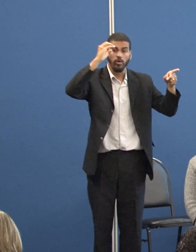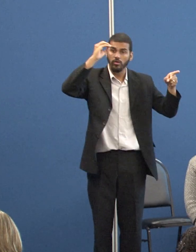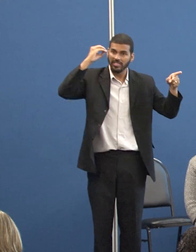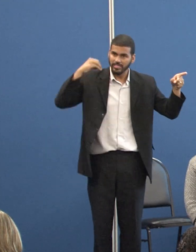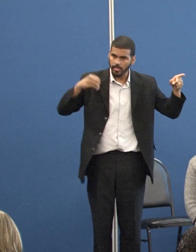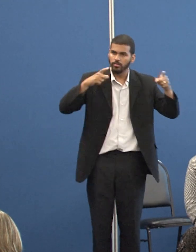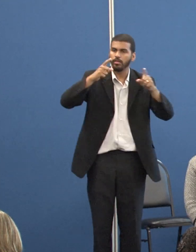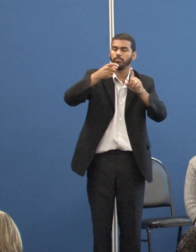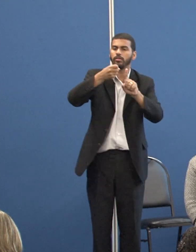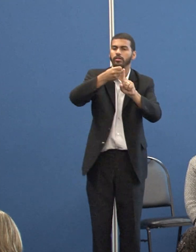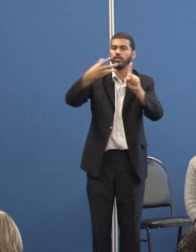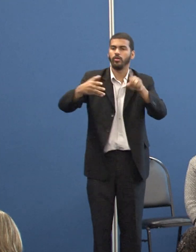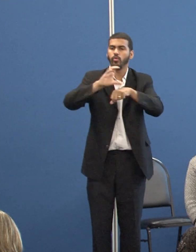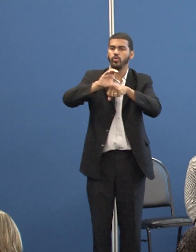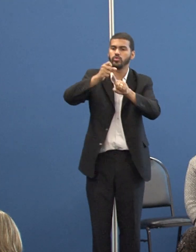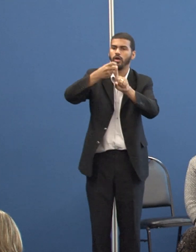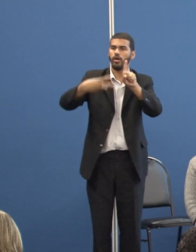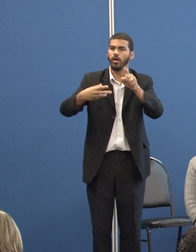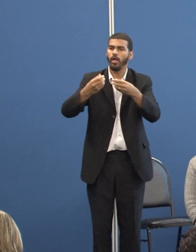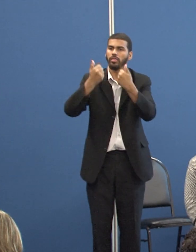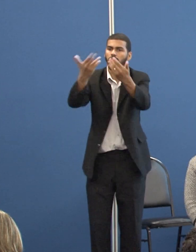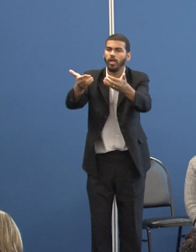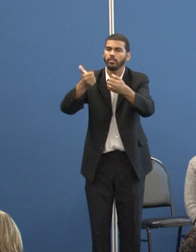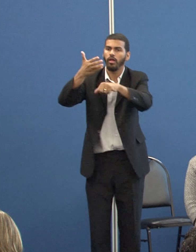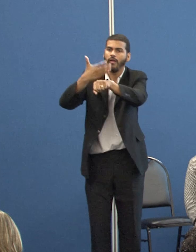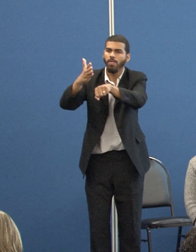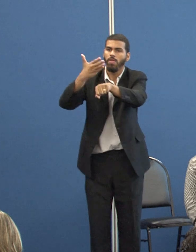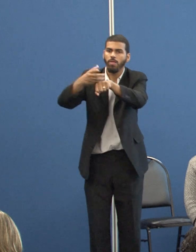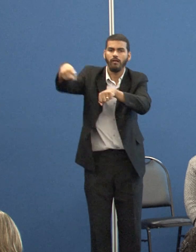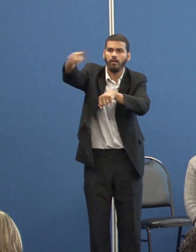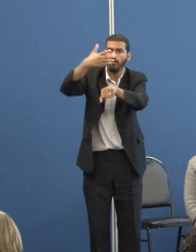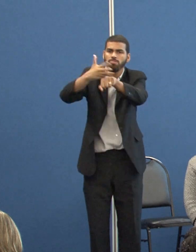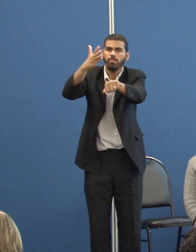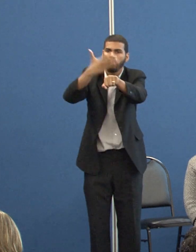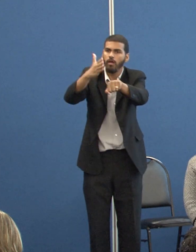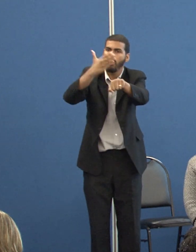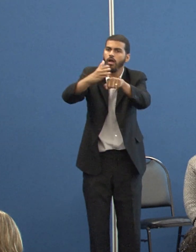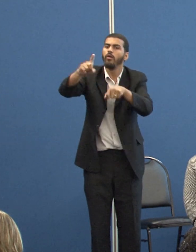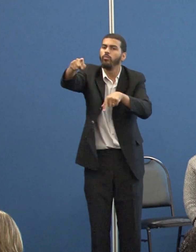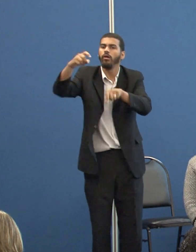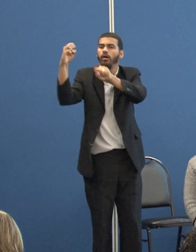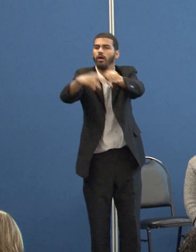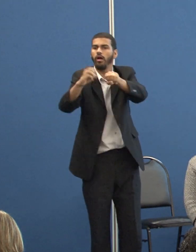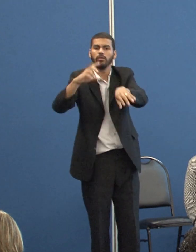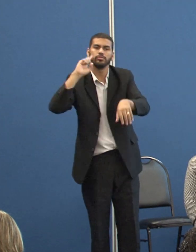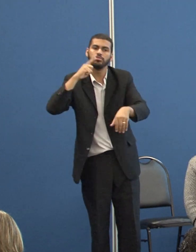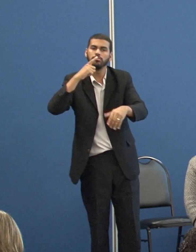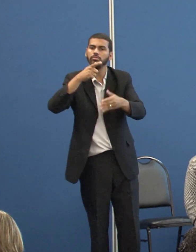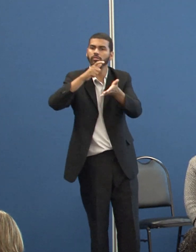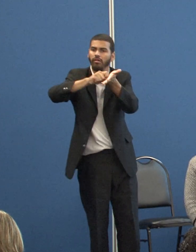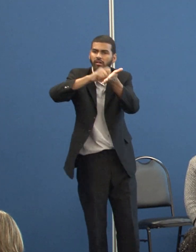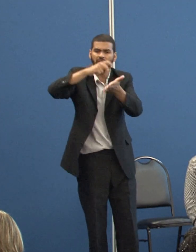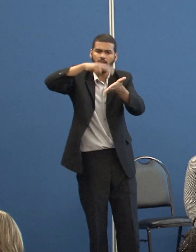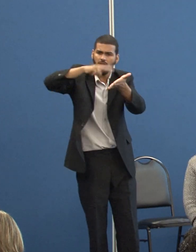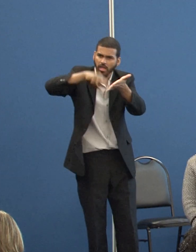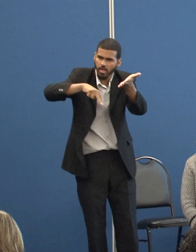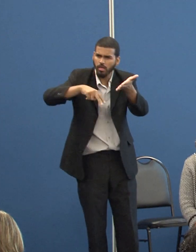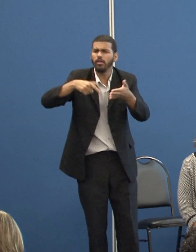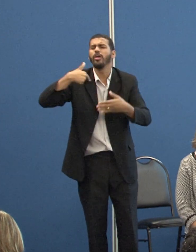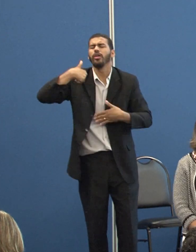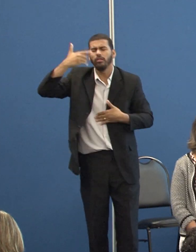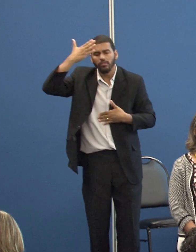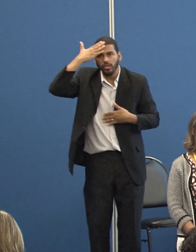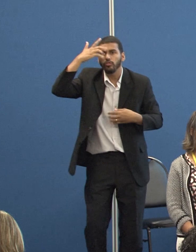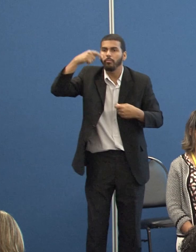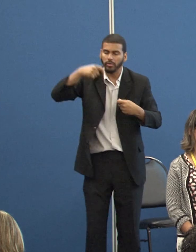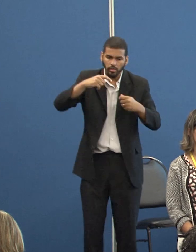a gente buscando, as pesquisas surgindo, e a gente precisa aumentar o repertório. Concordo com você, a gente precisa chegar às